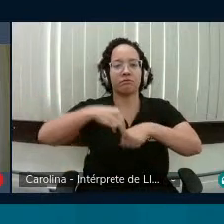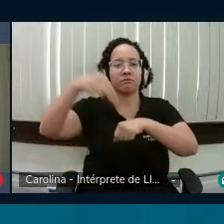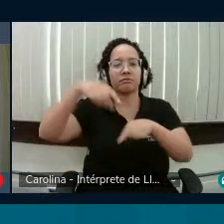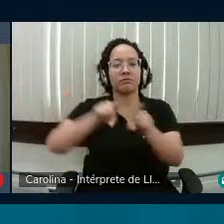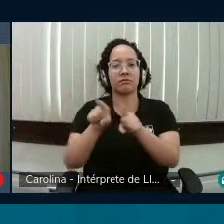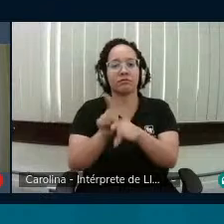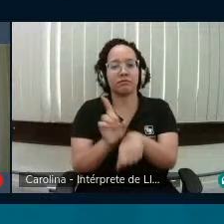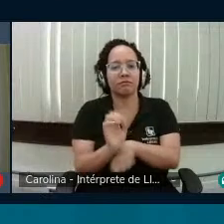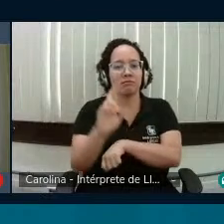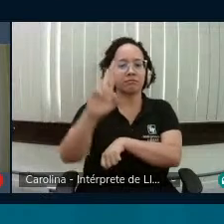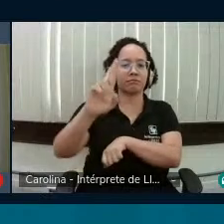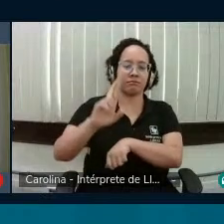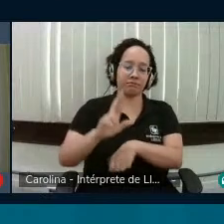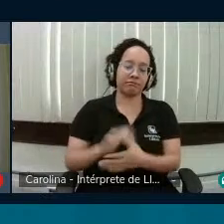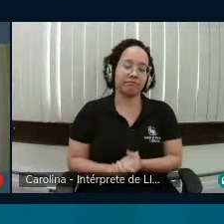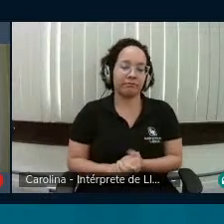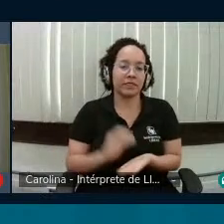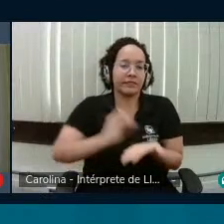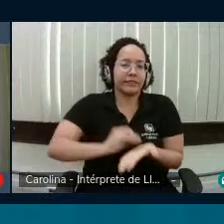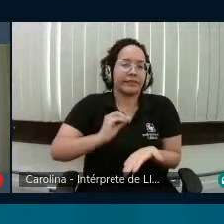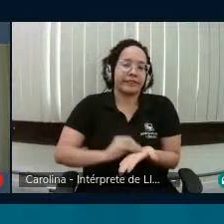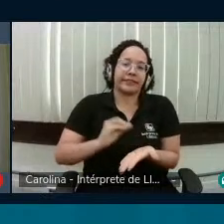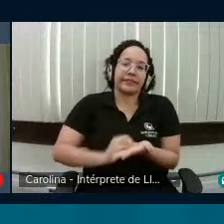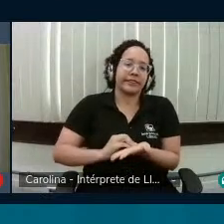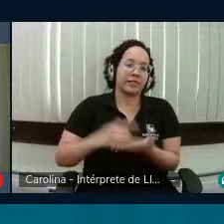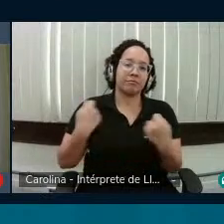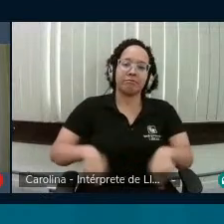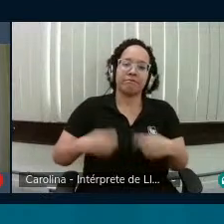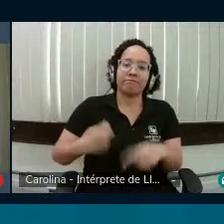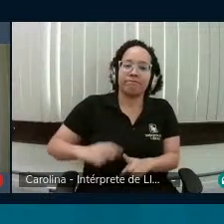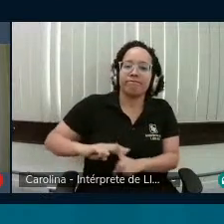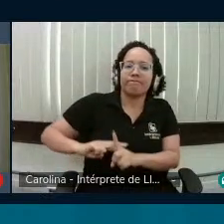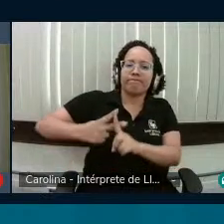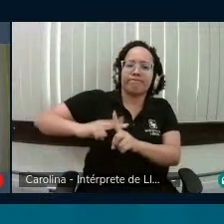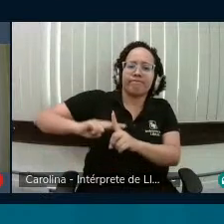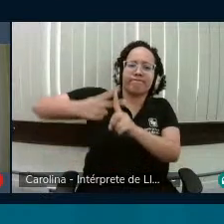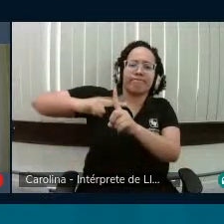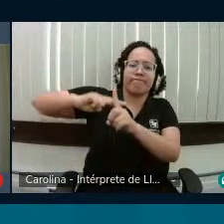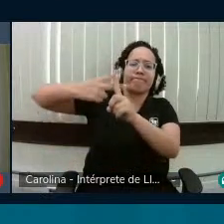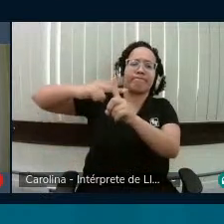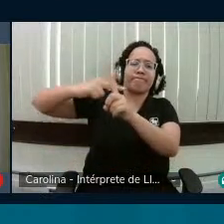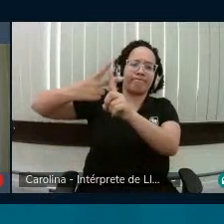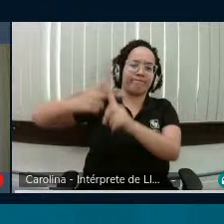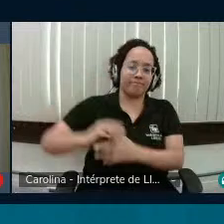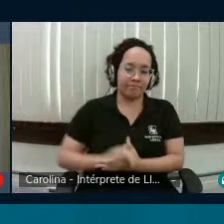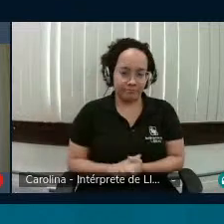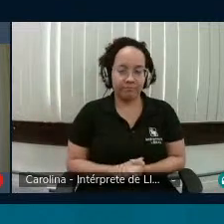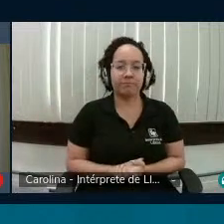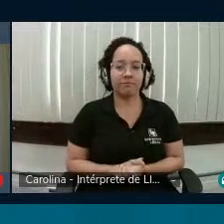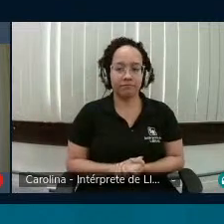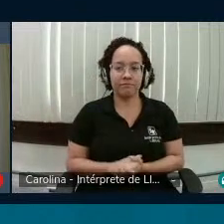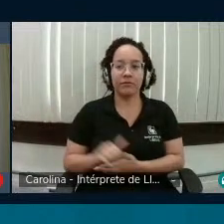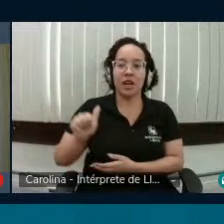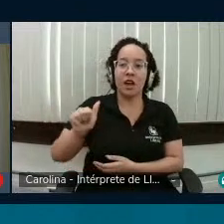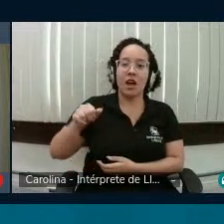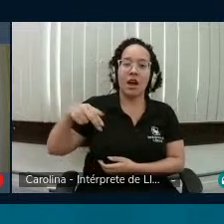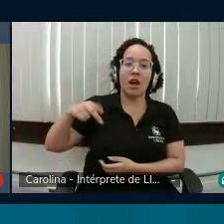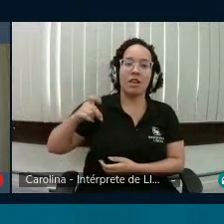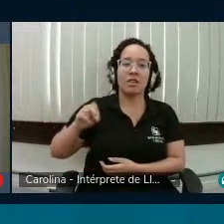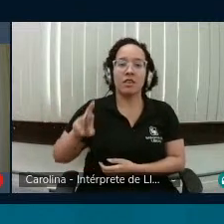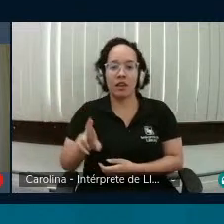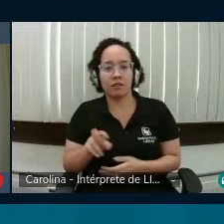nossas instituições estão longe desse número. Né? André conhece bem os números, faz isso. Né, André, esse número está muito distante.